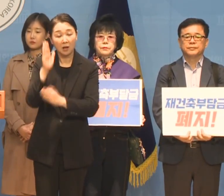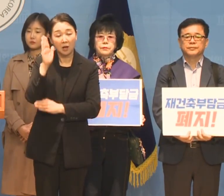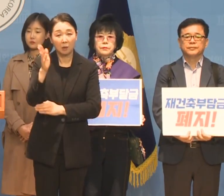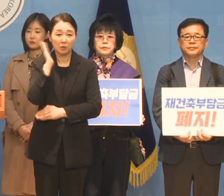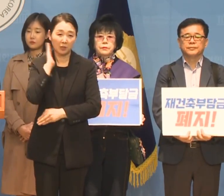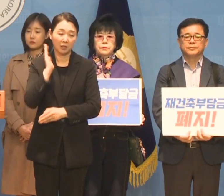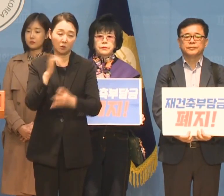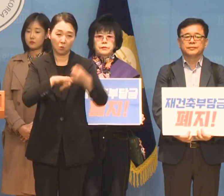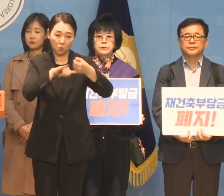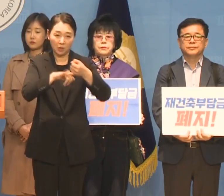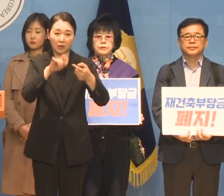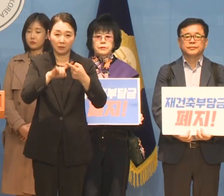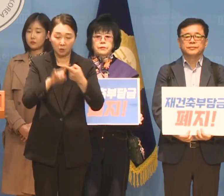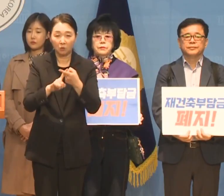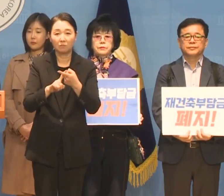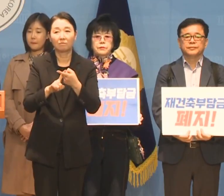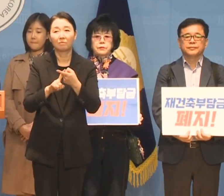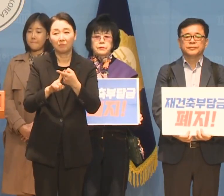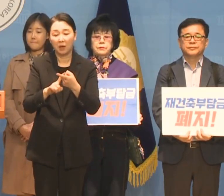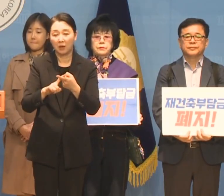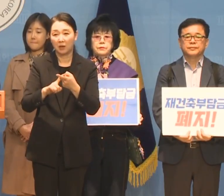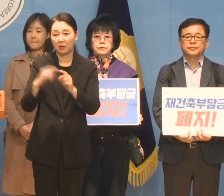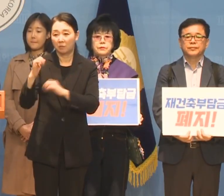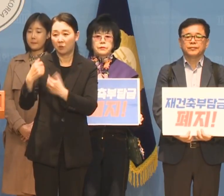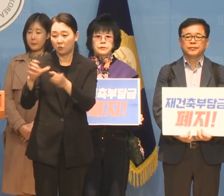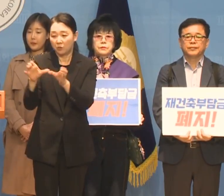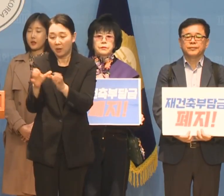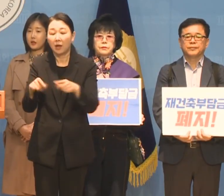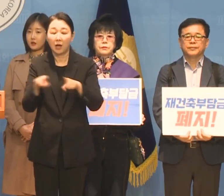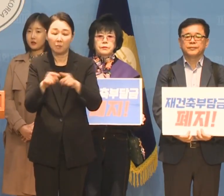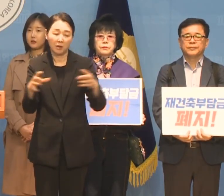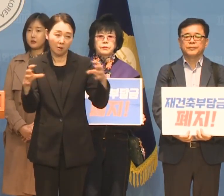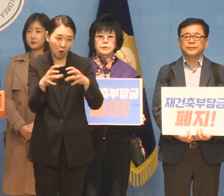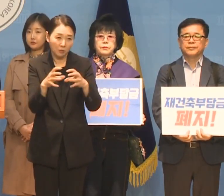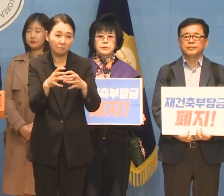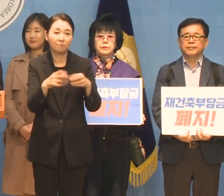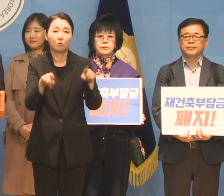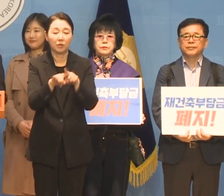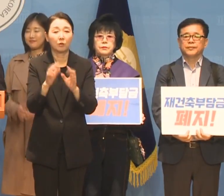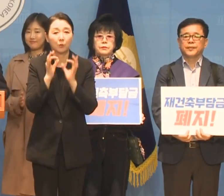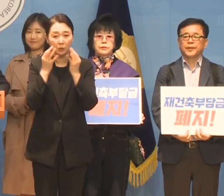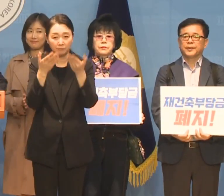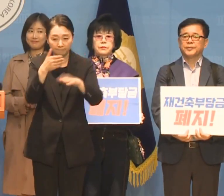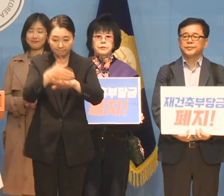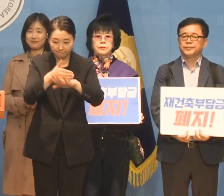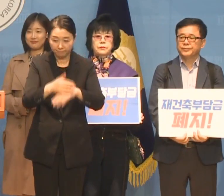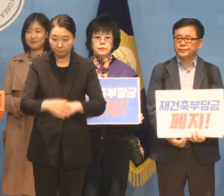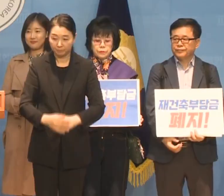공약으로서 민주당과 협의해서 반드시 좀 통과시킬 수 있도록 노력하겠습니다. 감사합니다.